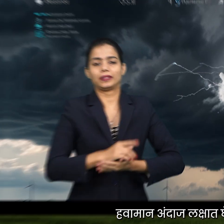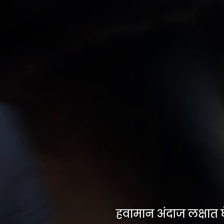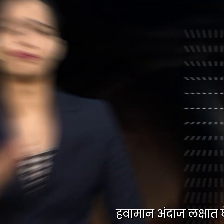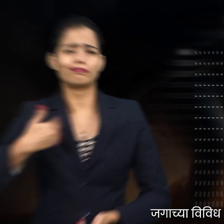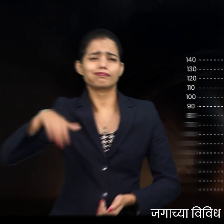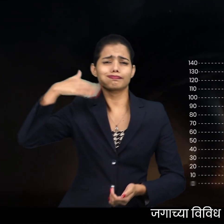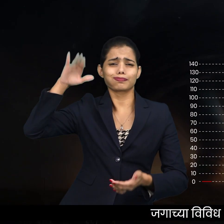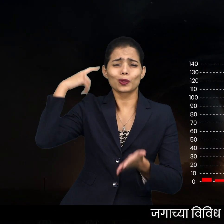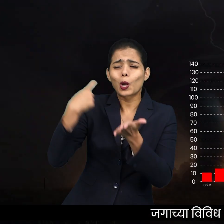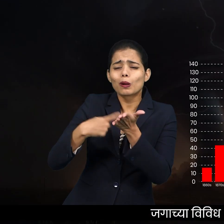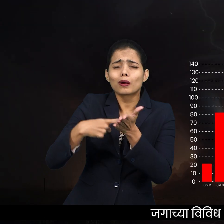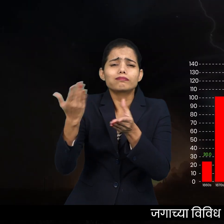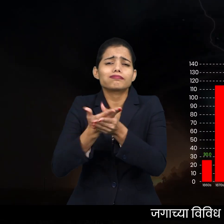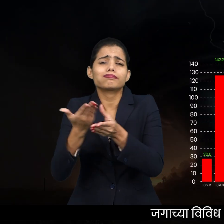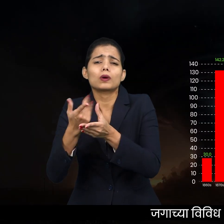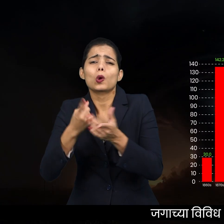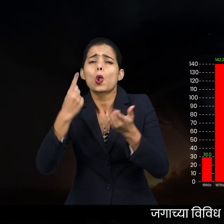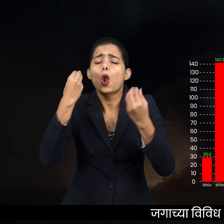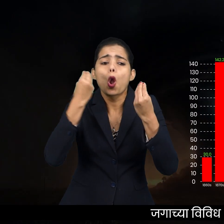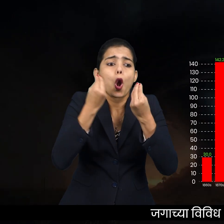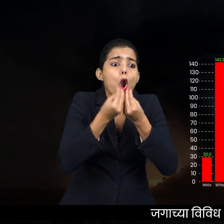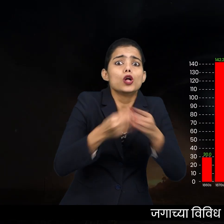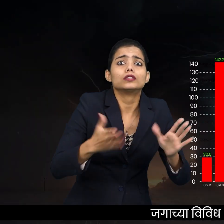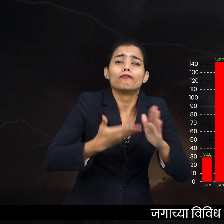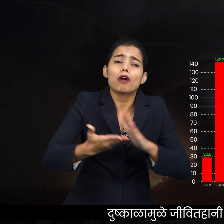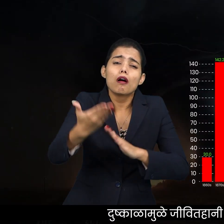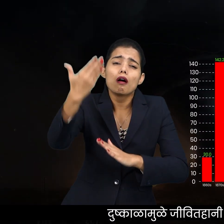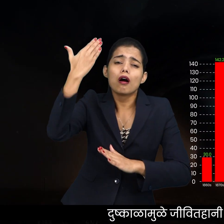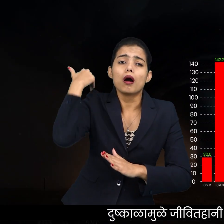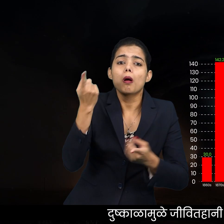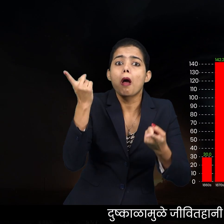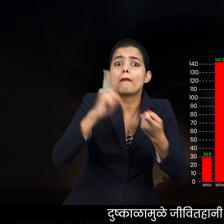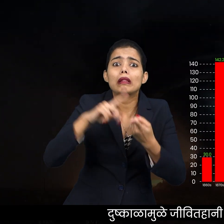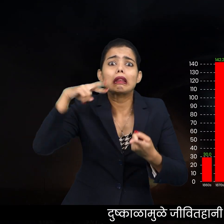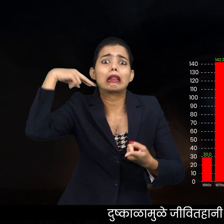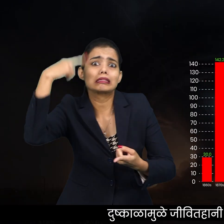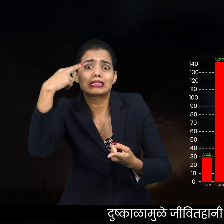आहे. जगाच्या विविध भागात भीषण दुष्काळामुळे